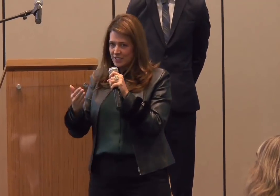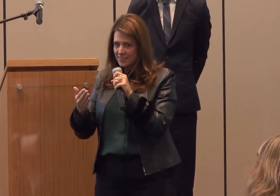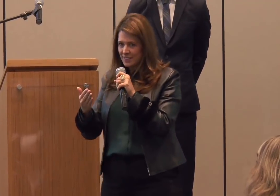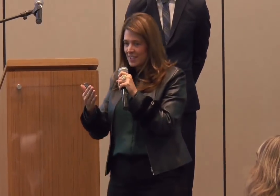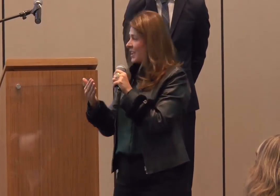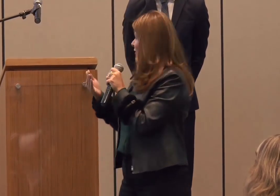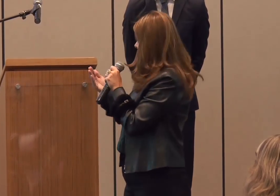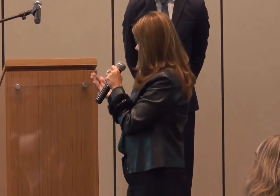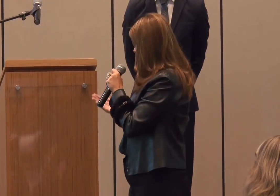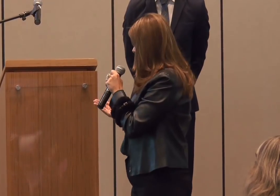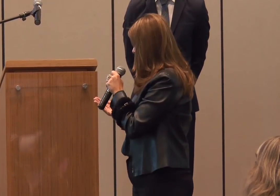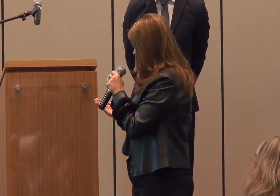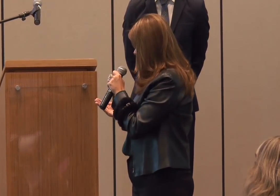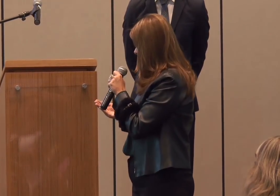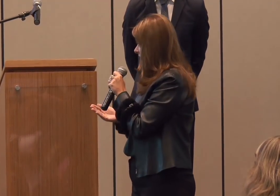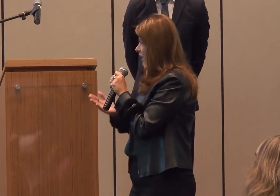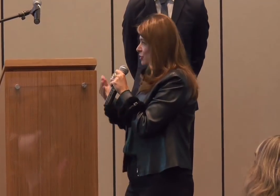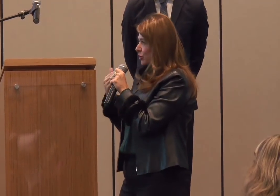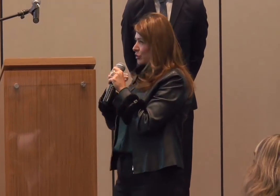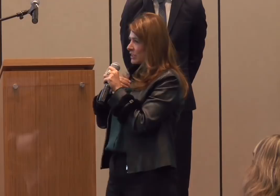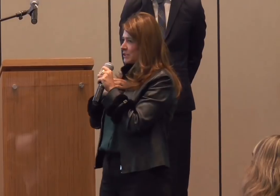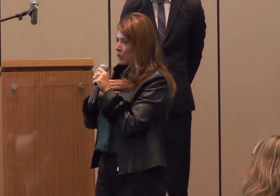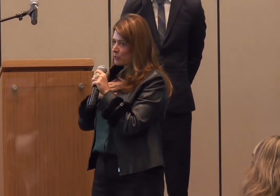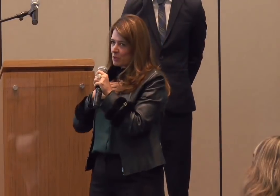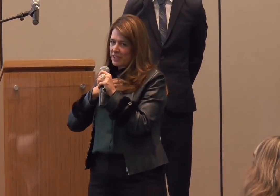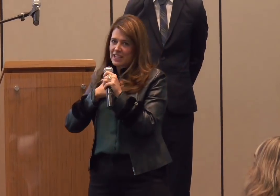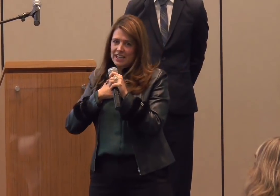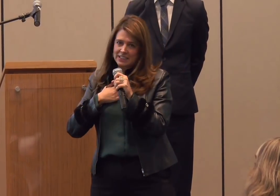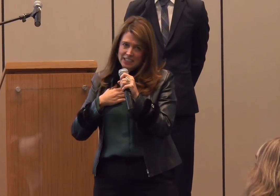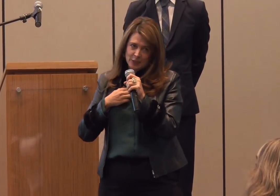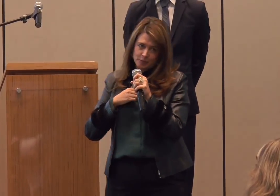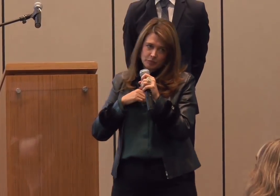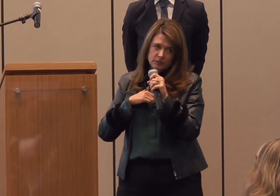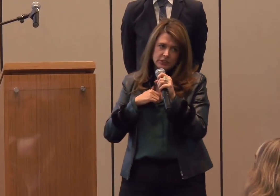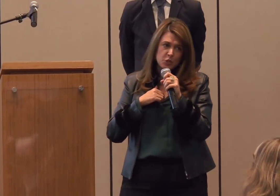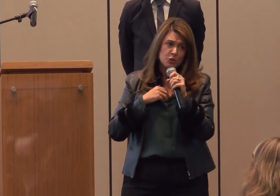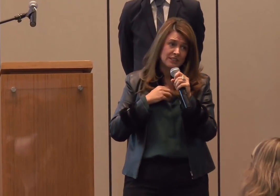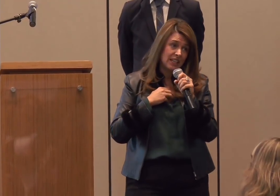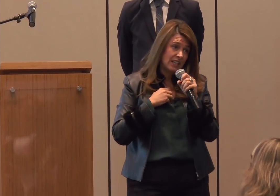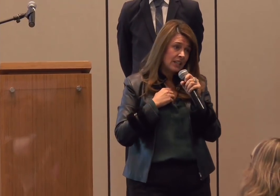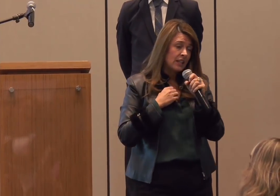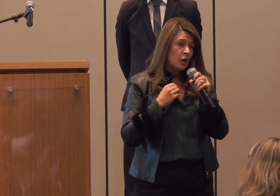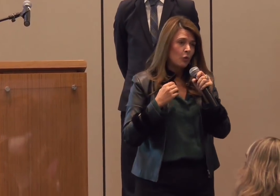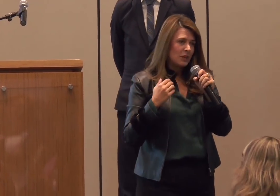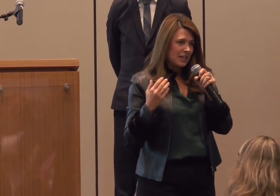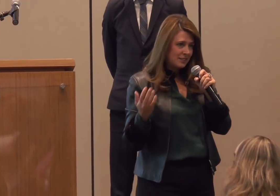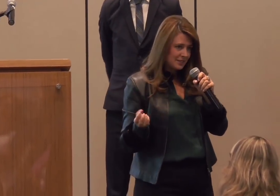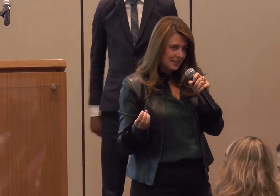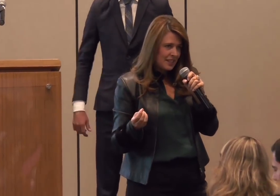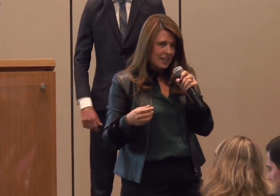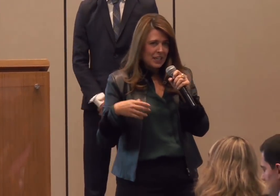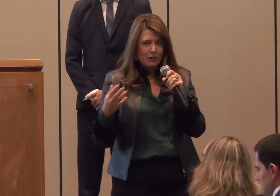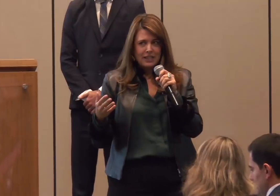bancóldex con la leasing bancóldex y nosotros les podemos servir de garantía si usted tiene un